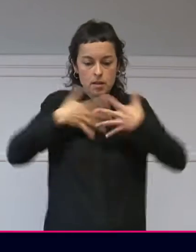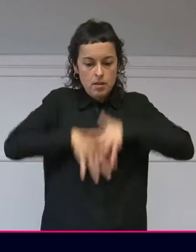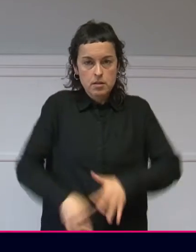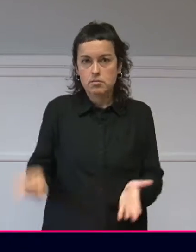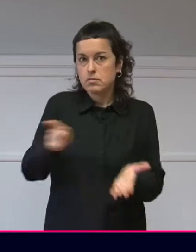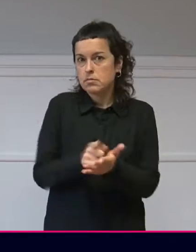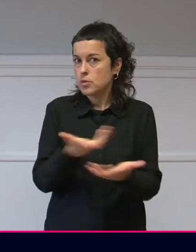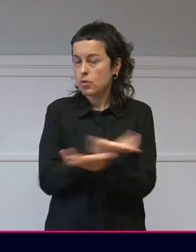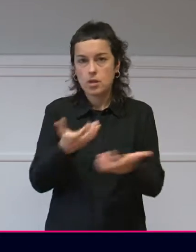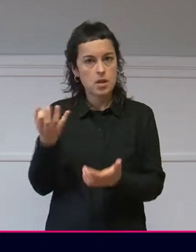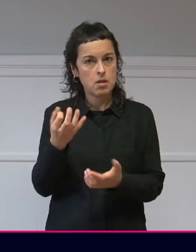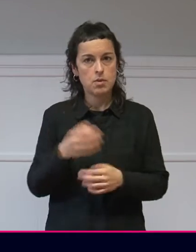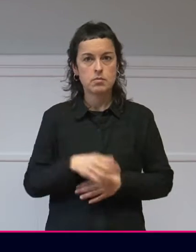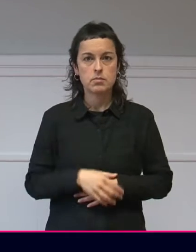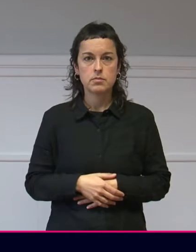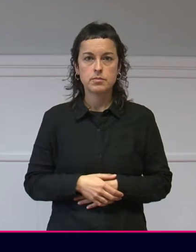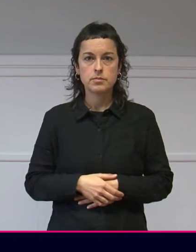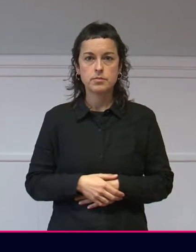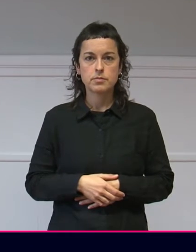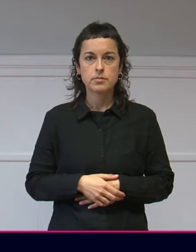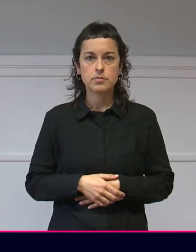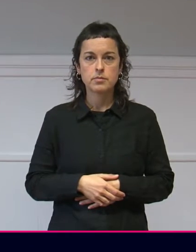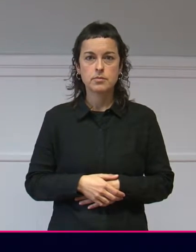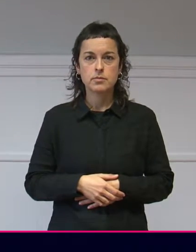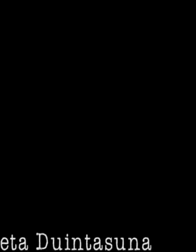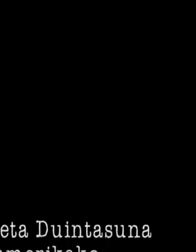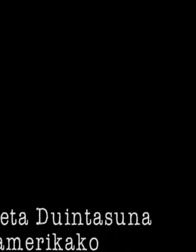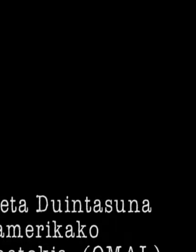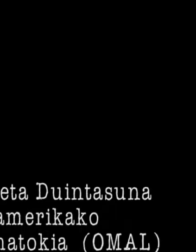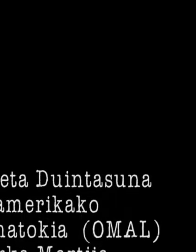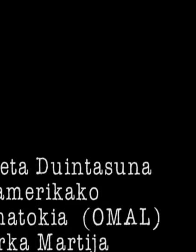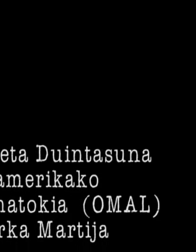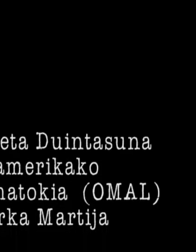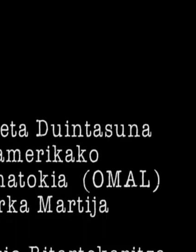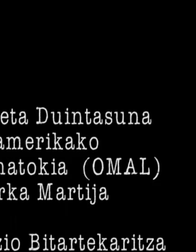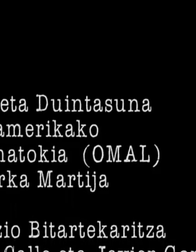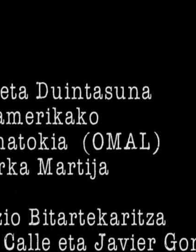da energia eta likadura subiranotasuna, eta subiranotasun feminista berreskuratzea.